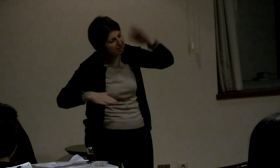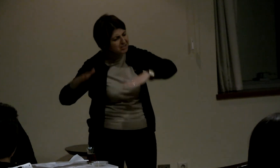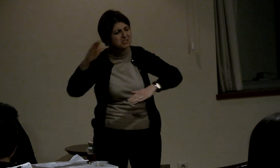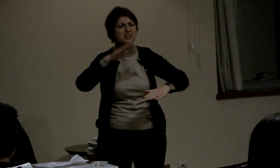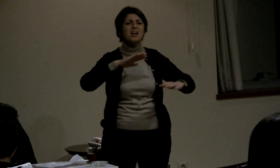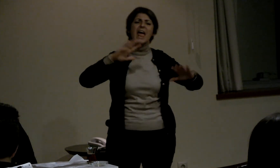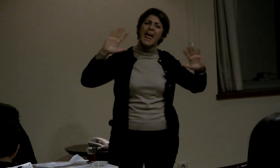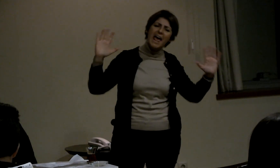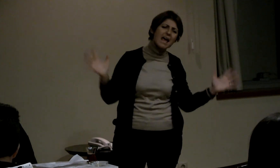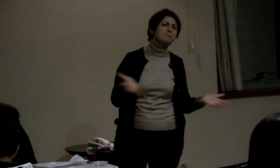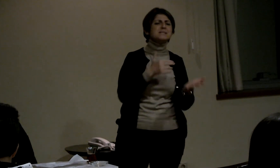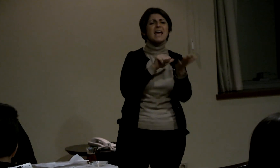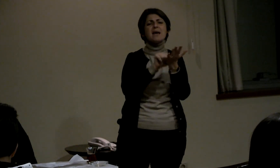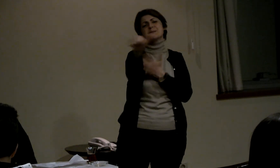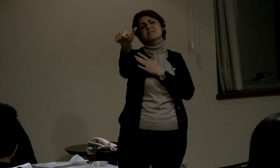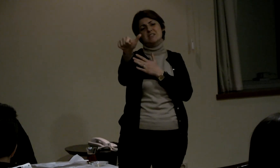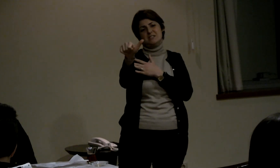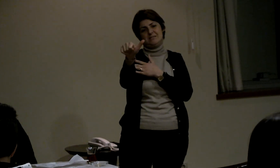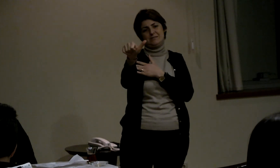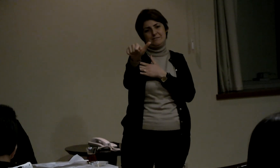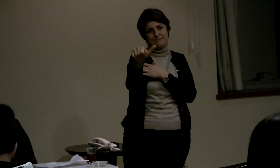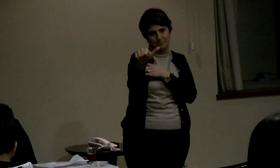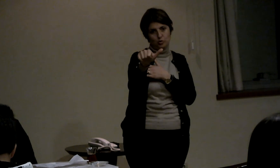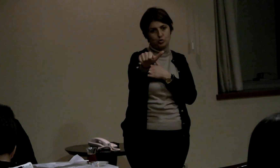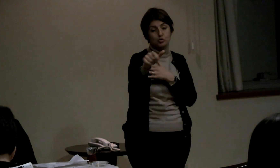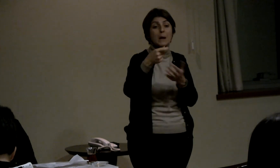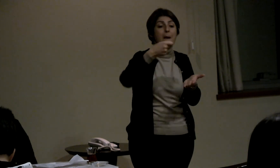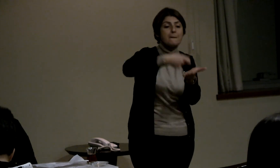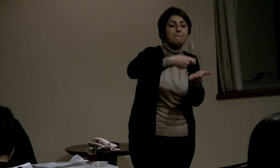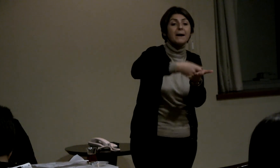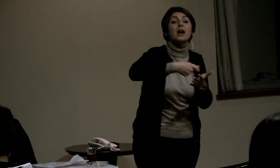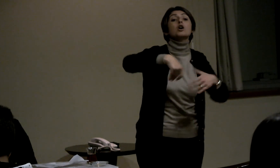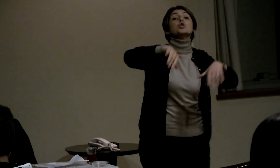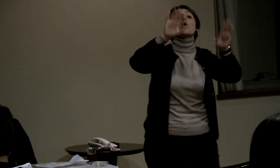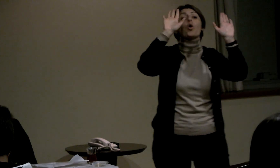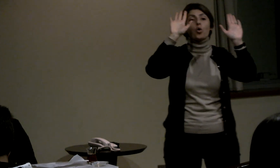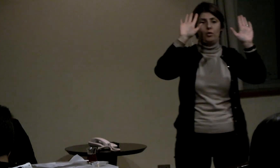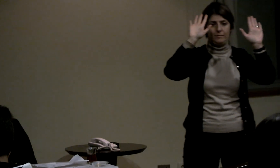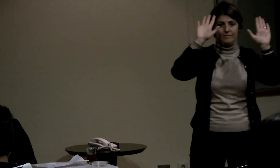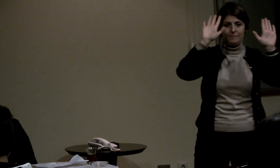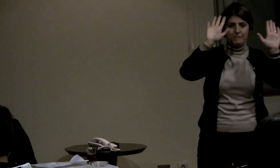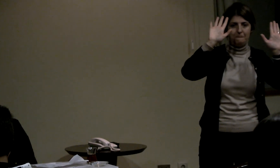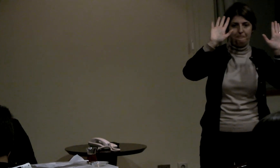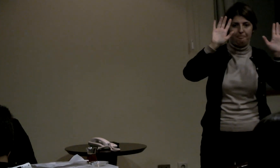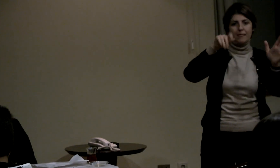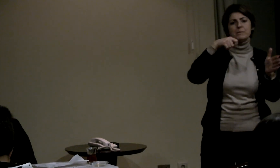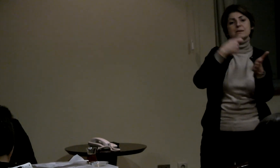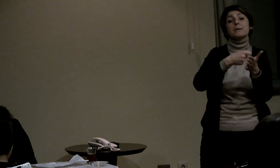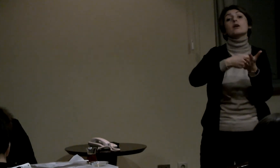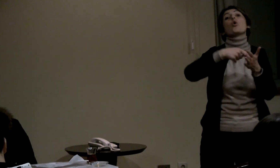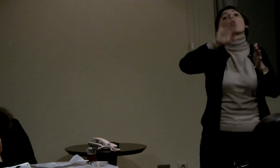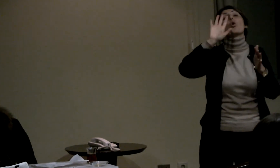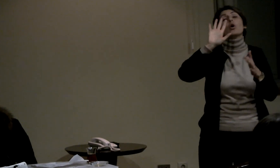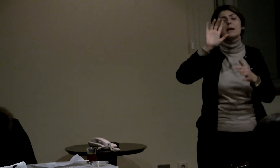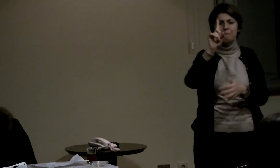deniz. Hepsi var diyorsun. Para yok. Para yok. Bir